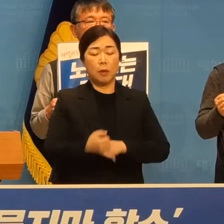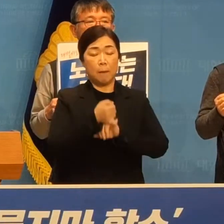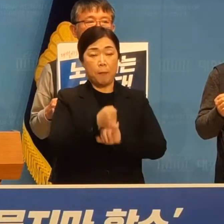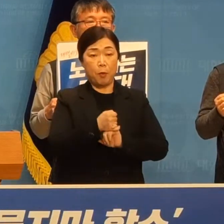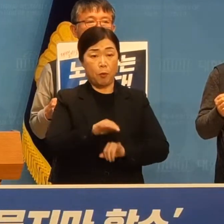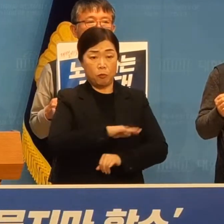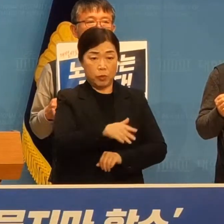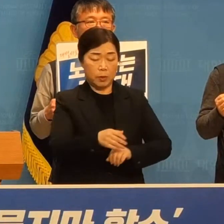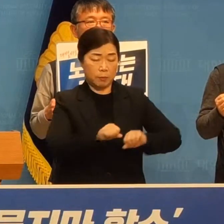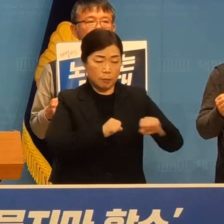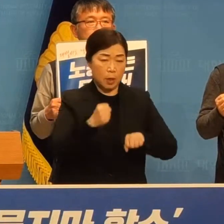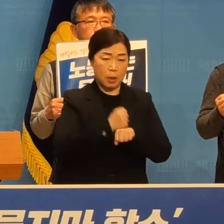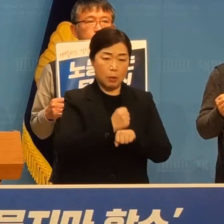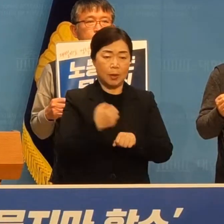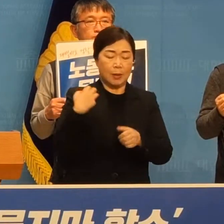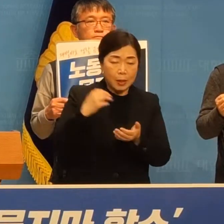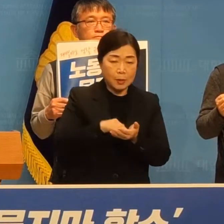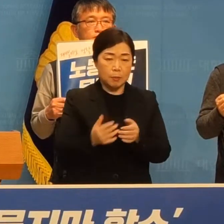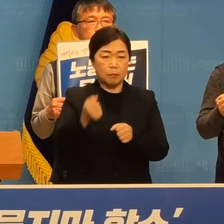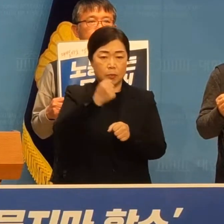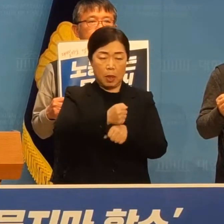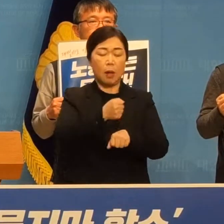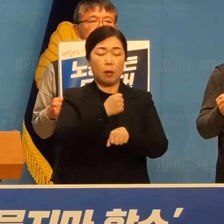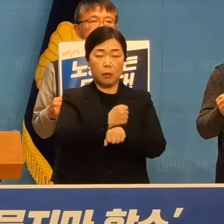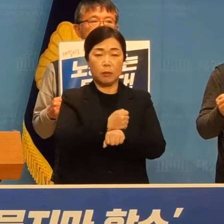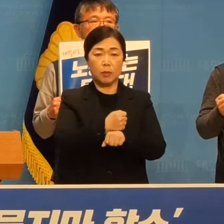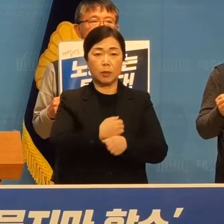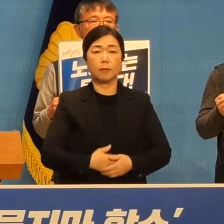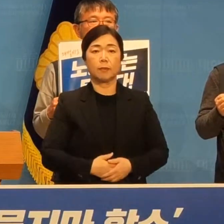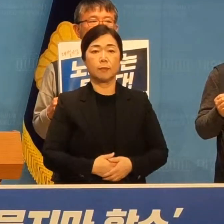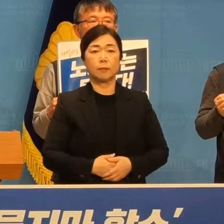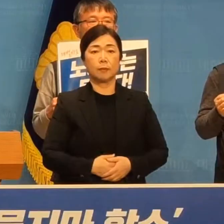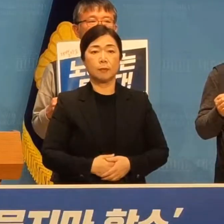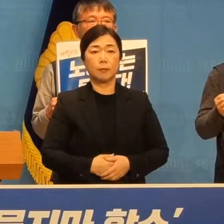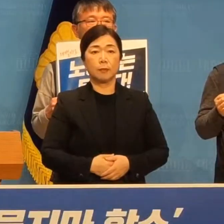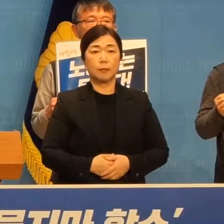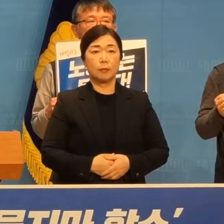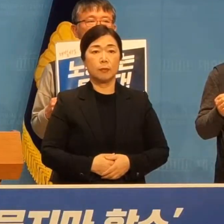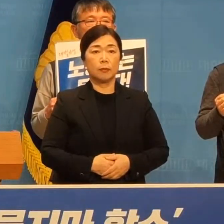승리해서 현장으로 돌아갈 것입니다. 고맙습니다.